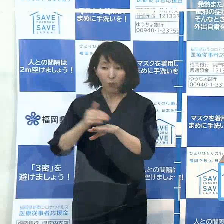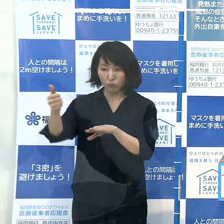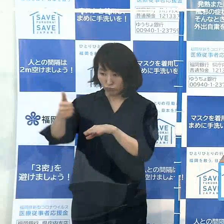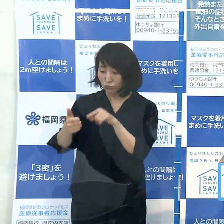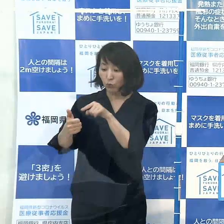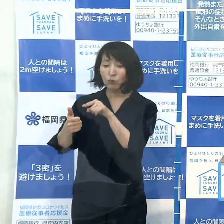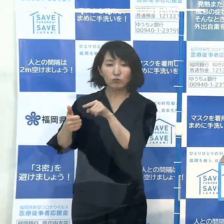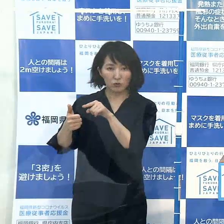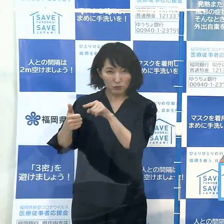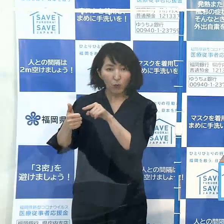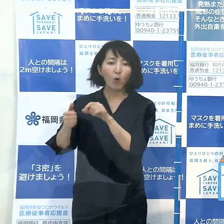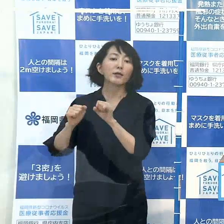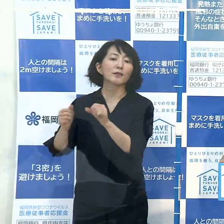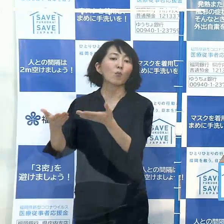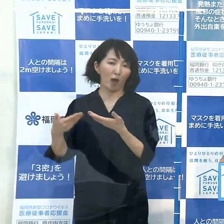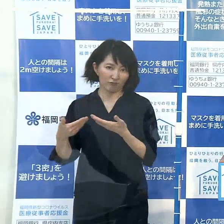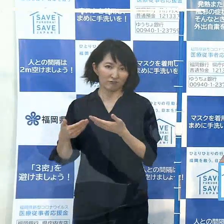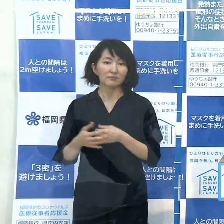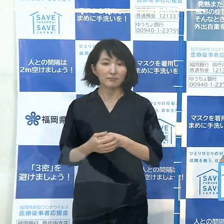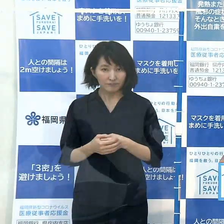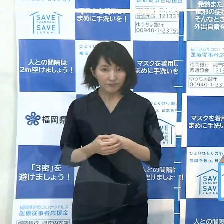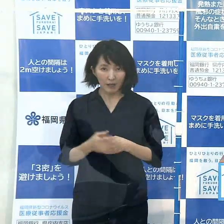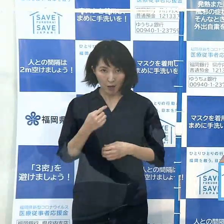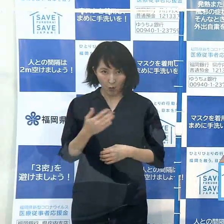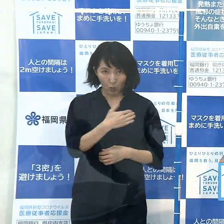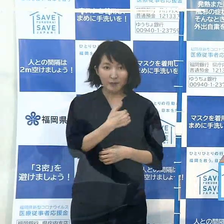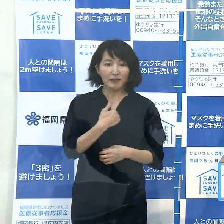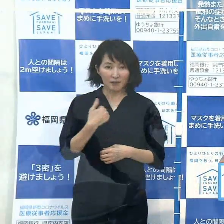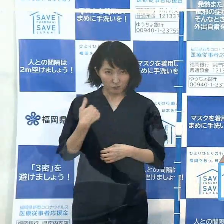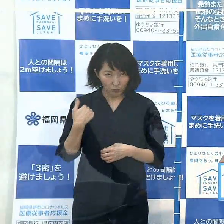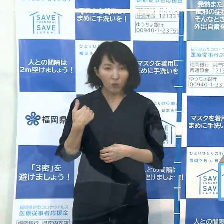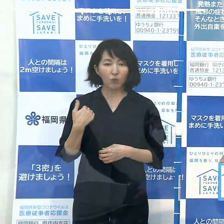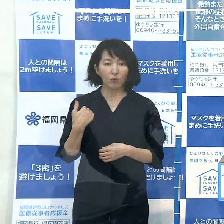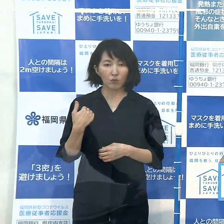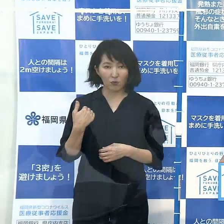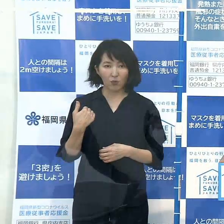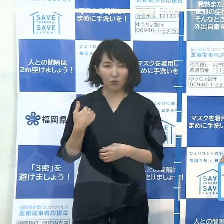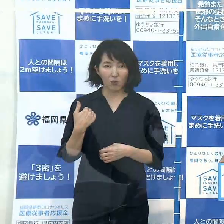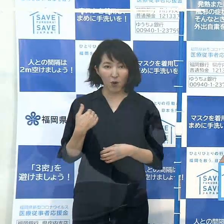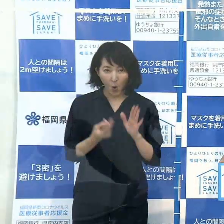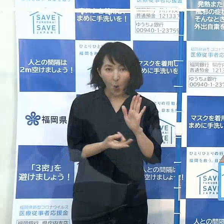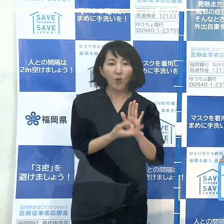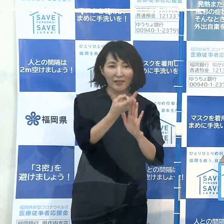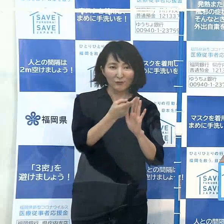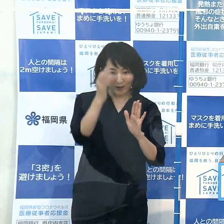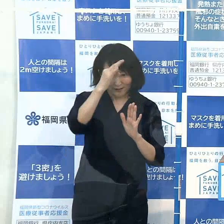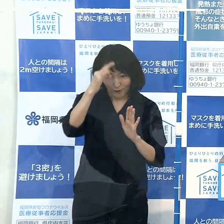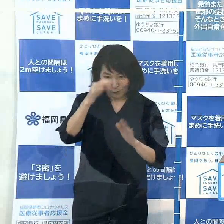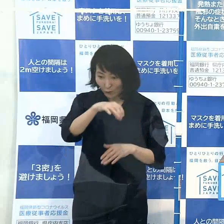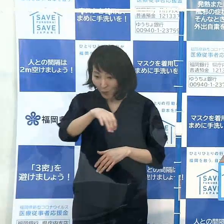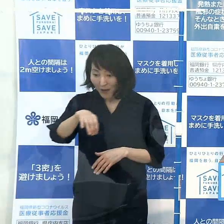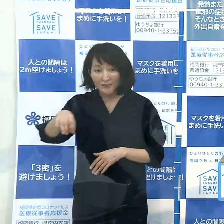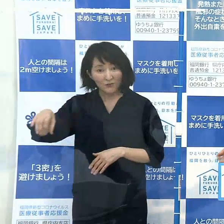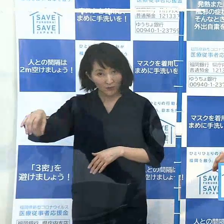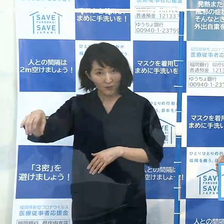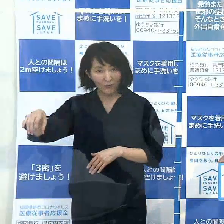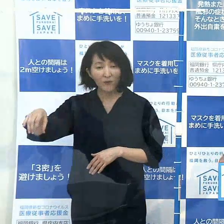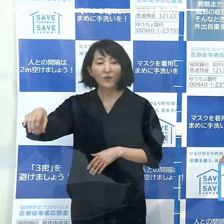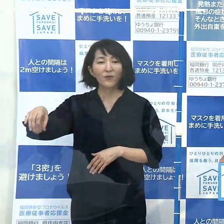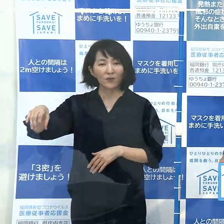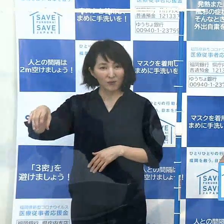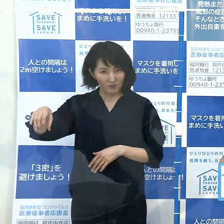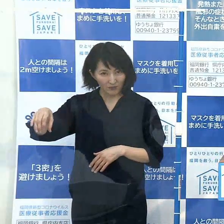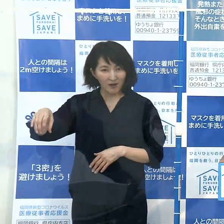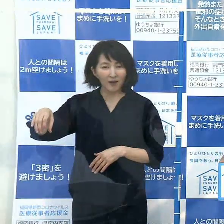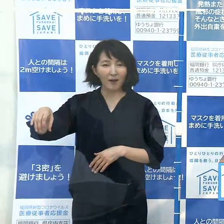は受け入れる側としては、それぞれの宿泊施設、あるいは、観光施設、宿泊施設、旅行、観光施